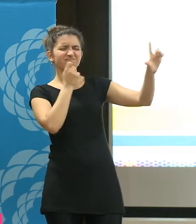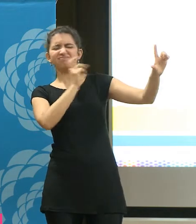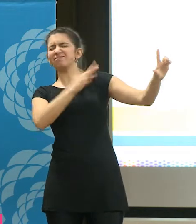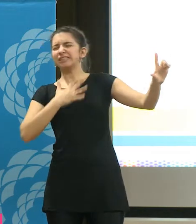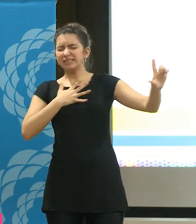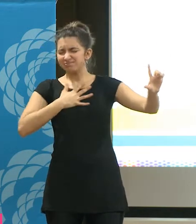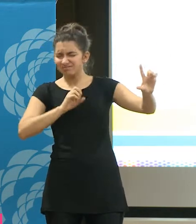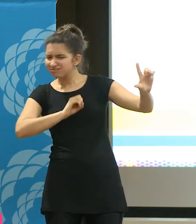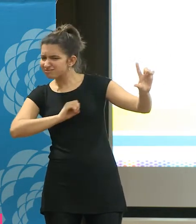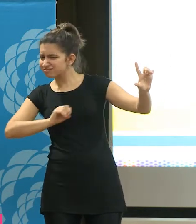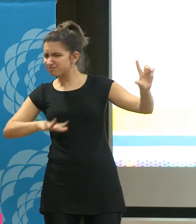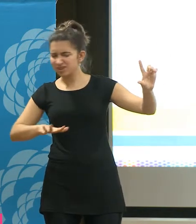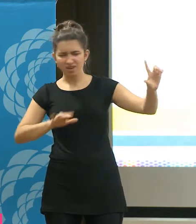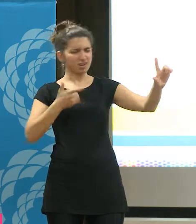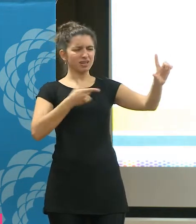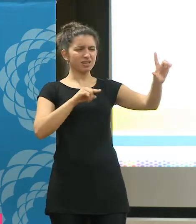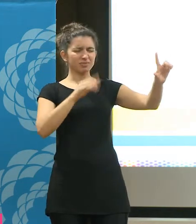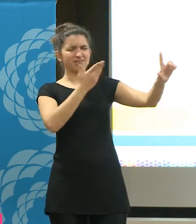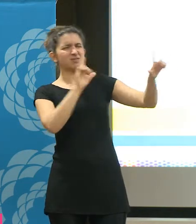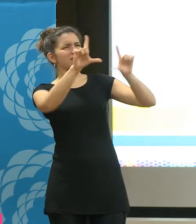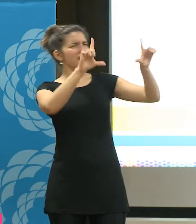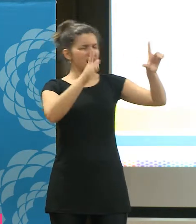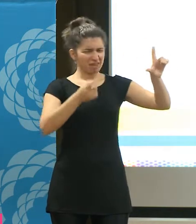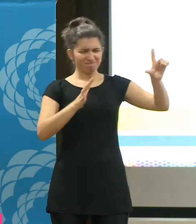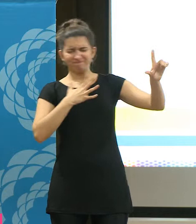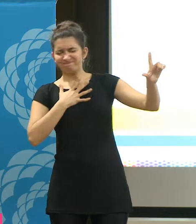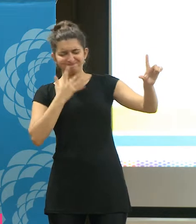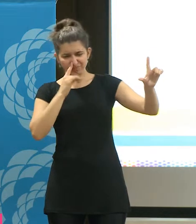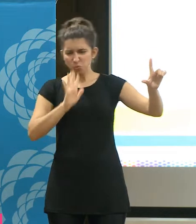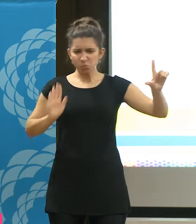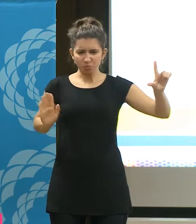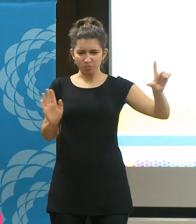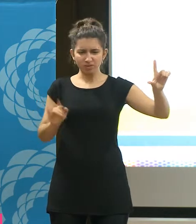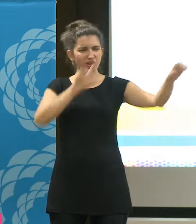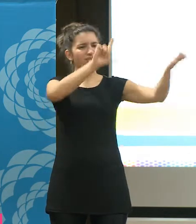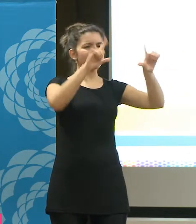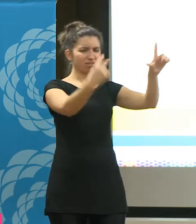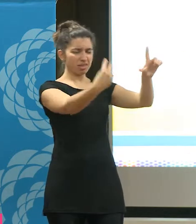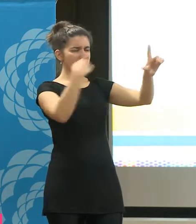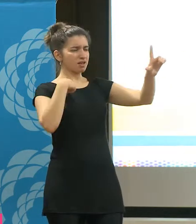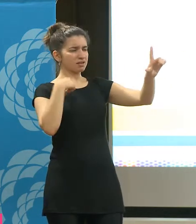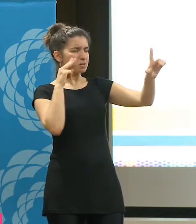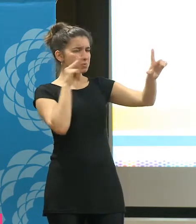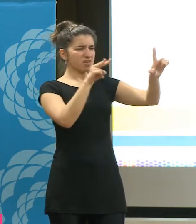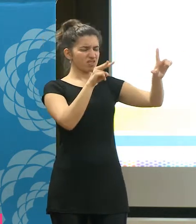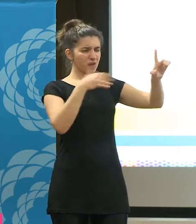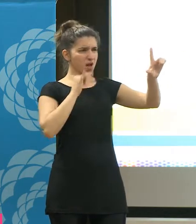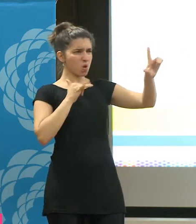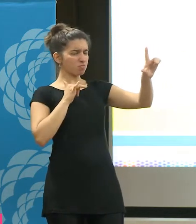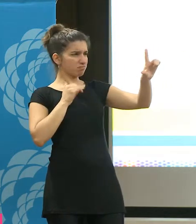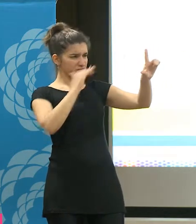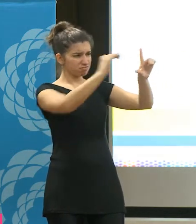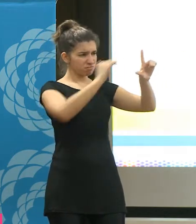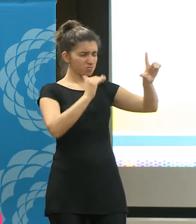malestar marcan la relación de los estudiantes con la televisión. Por un lado, porque es una televisión que no los tiene como protagonistas y que habla